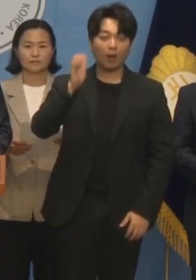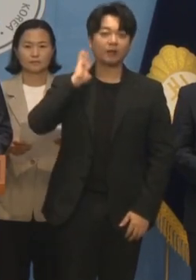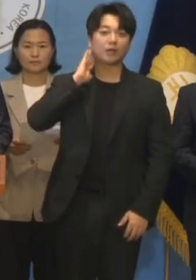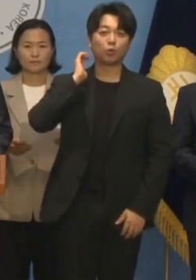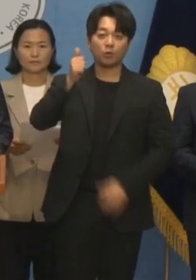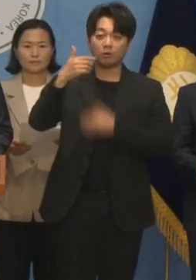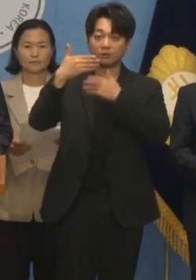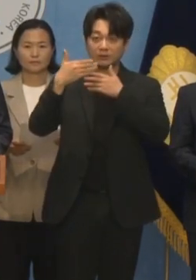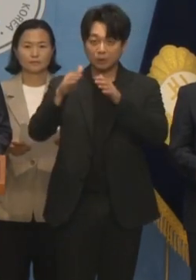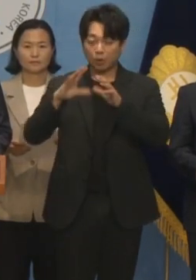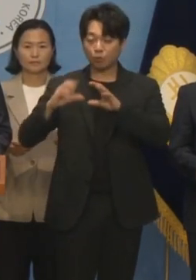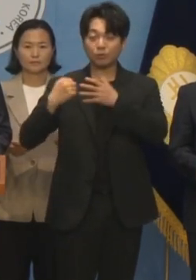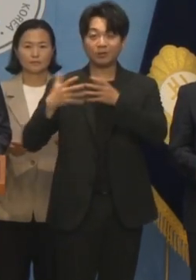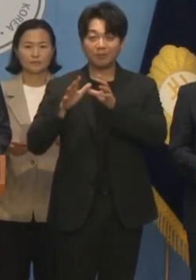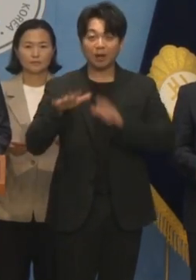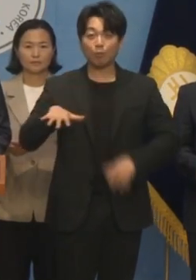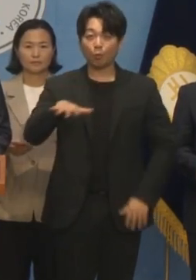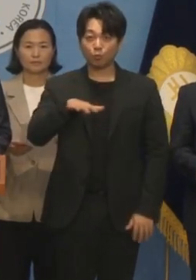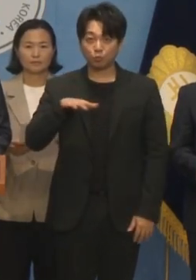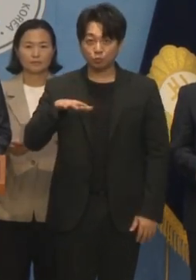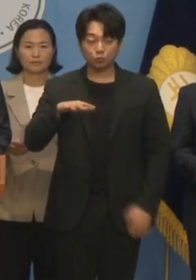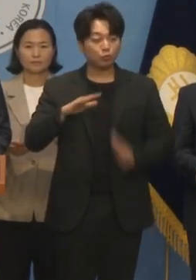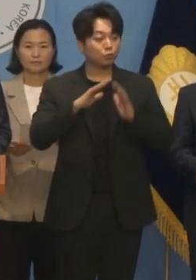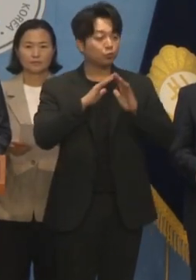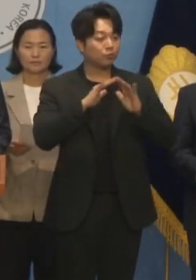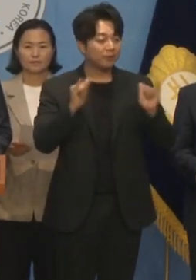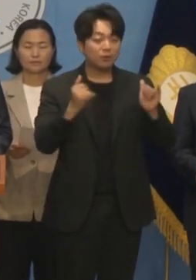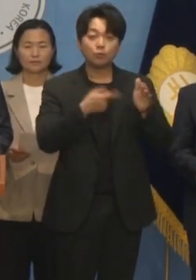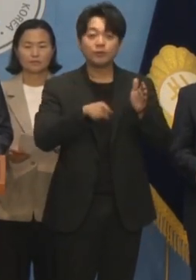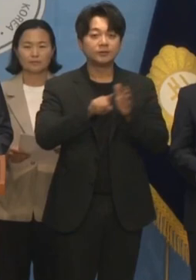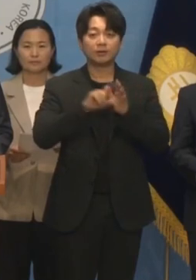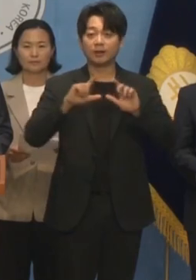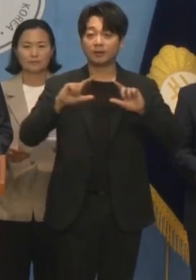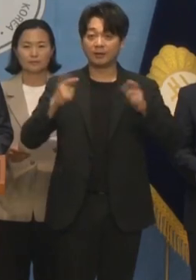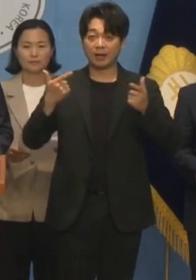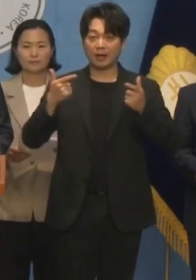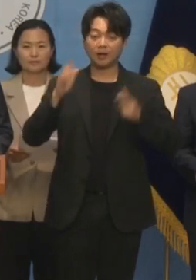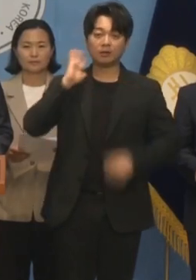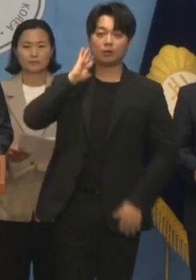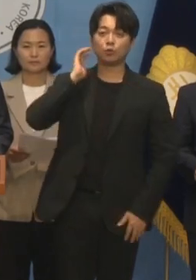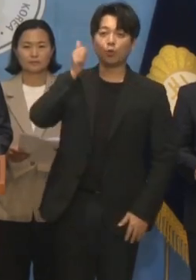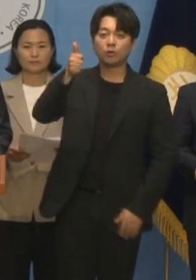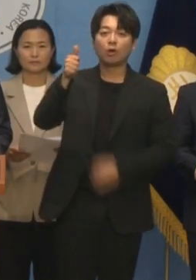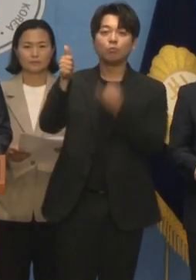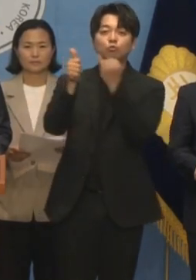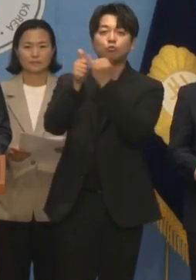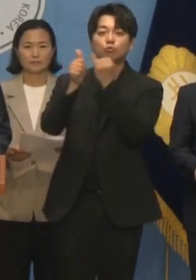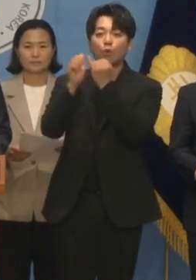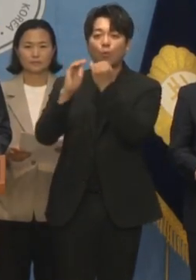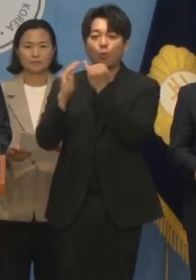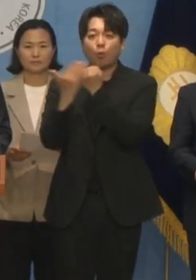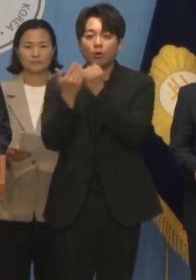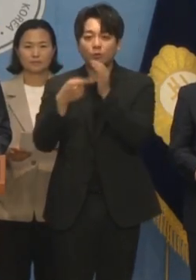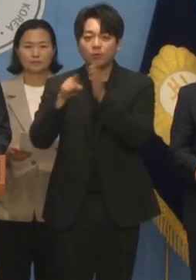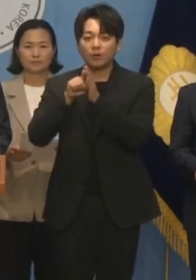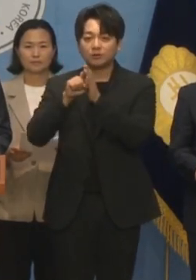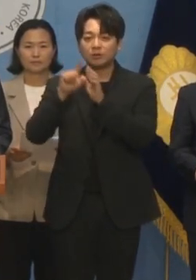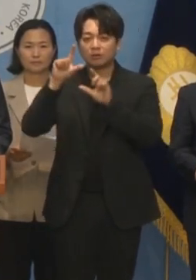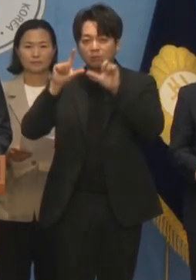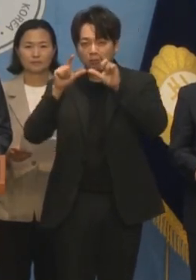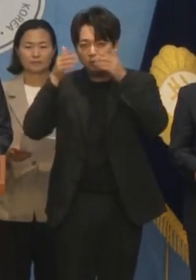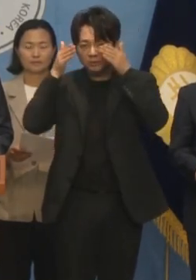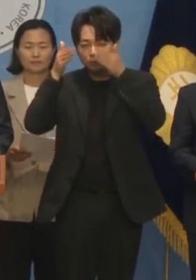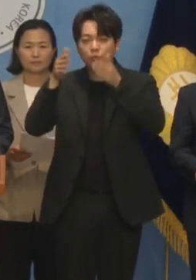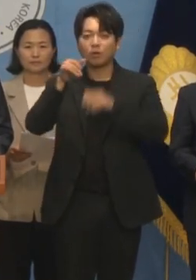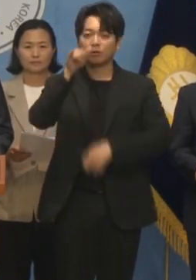여당은 국가와 국민이 아니라 대통령 부부의 호위대로 전락했습니다. 국민의